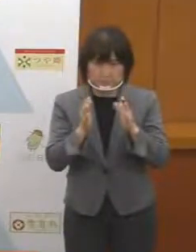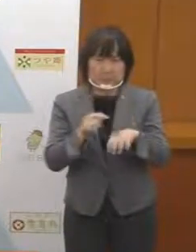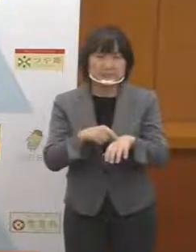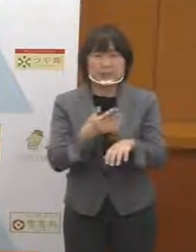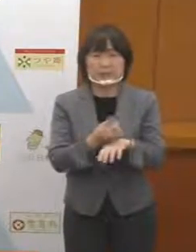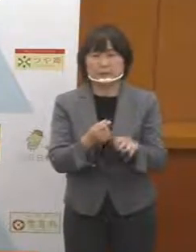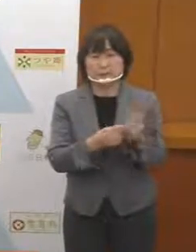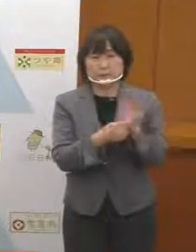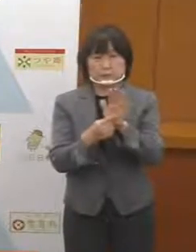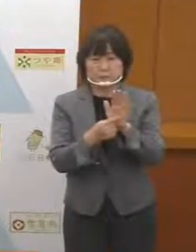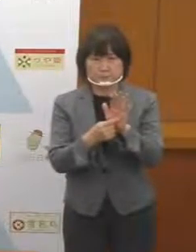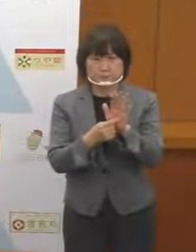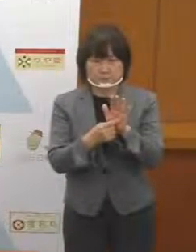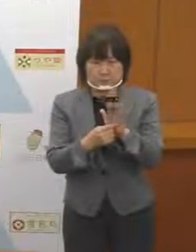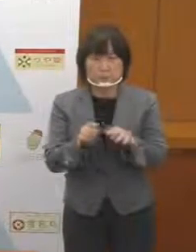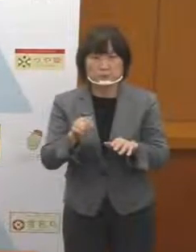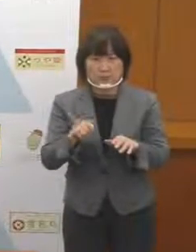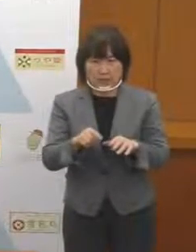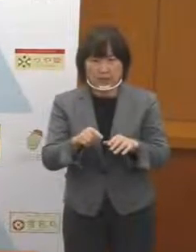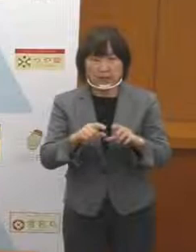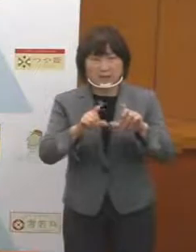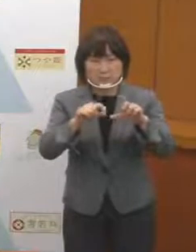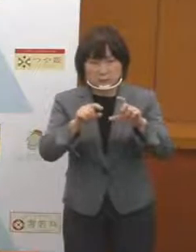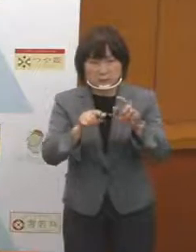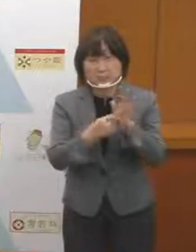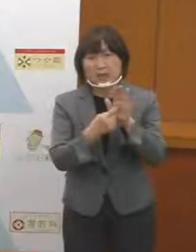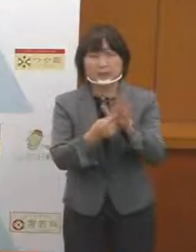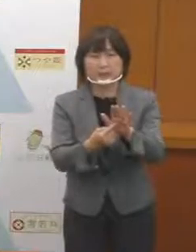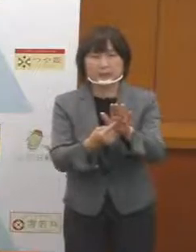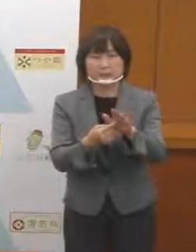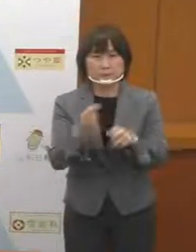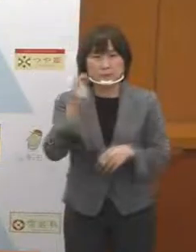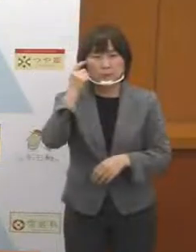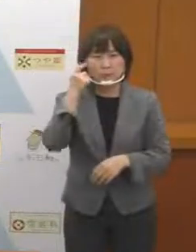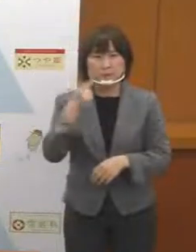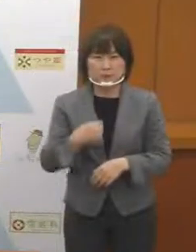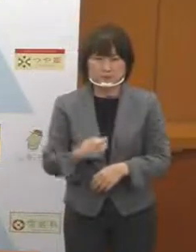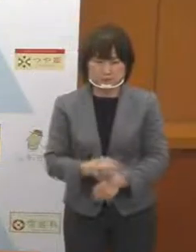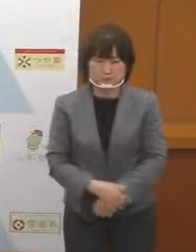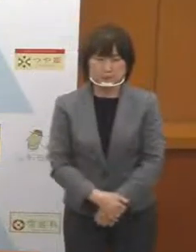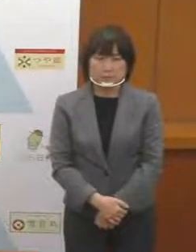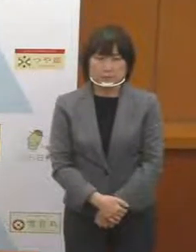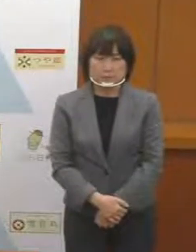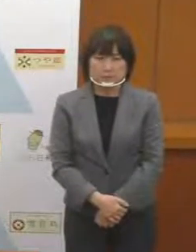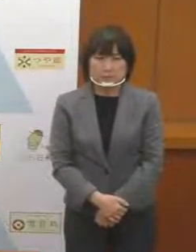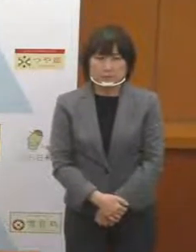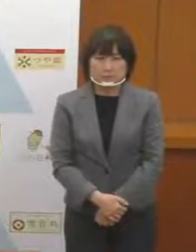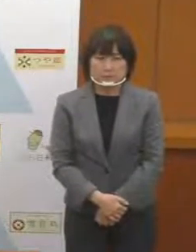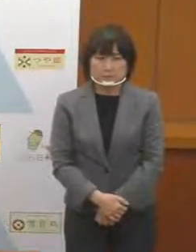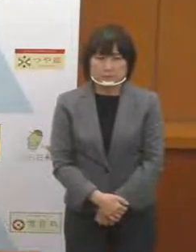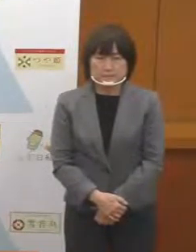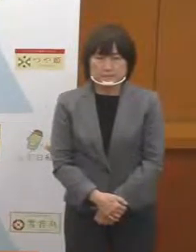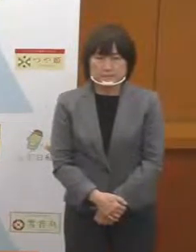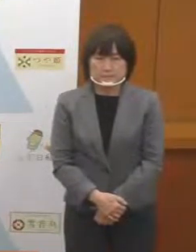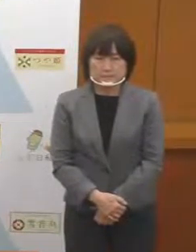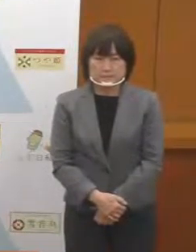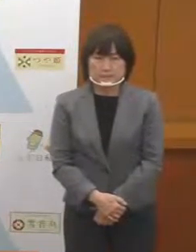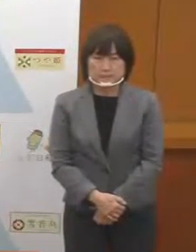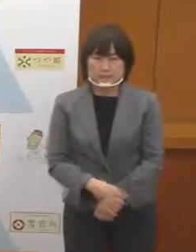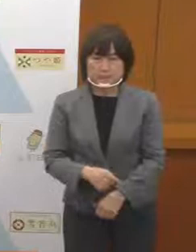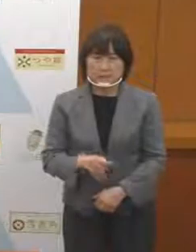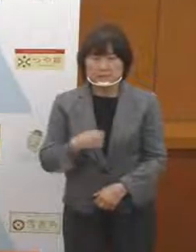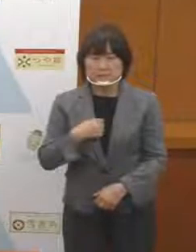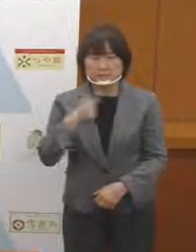もそれがあの投票率となって表れているのではないかなというふうに私はあの